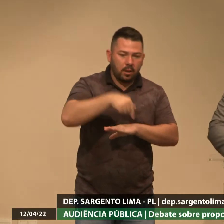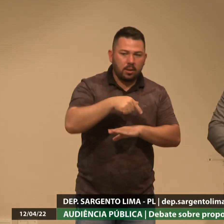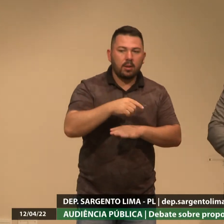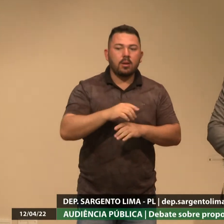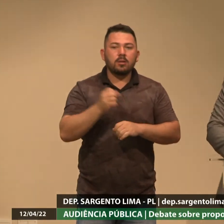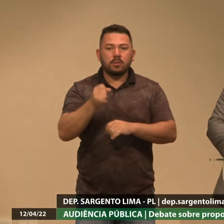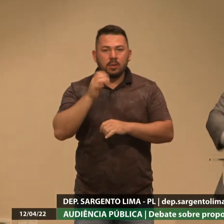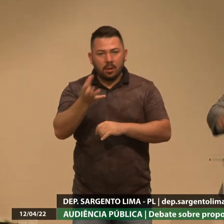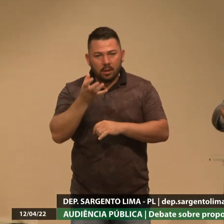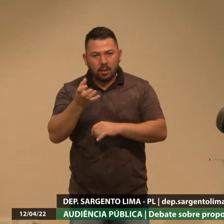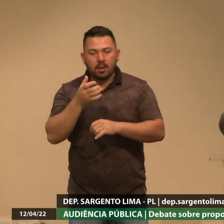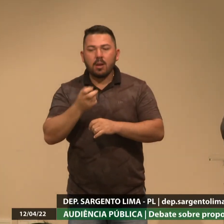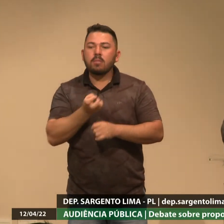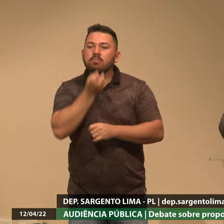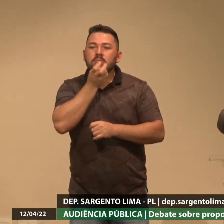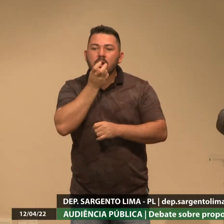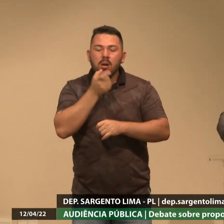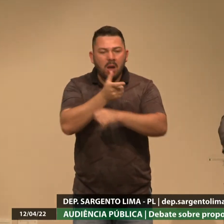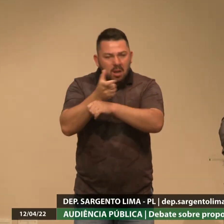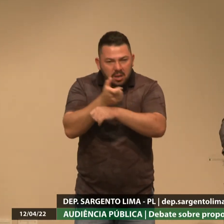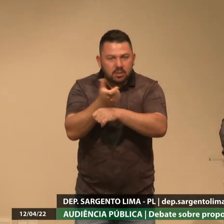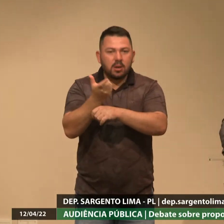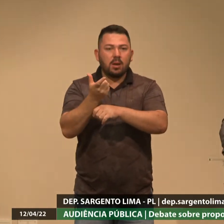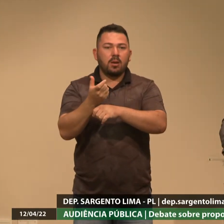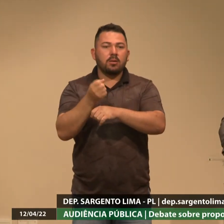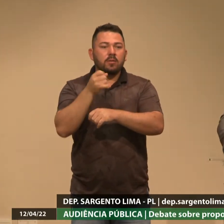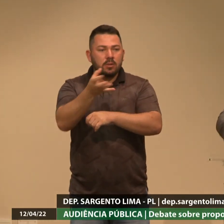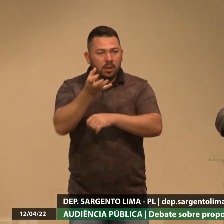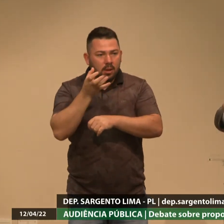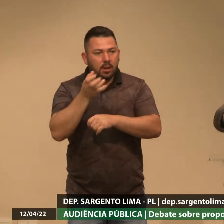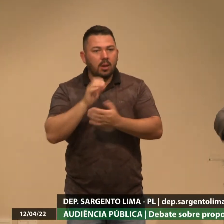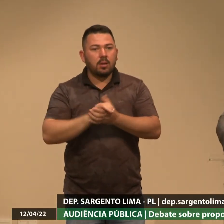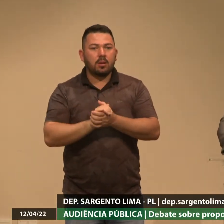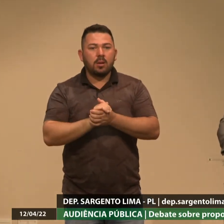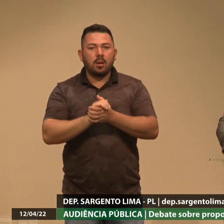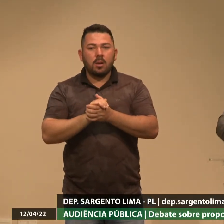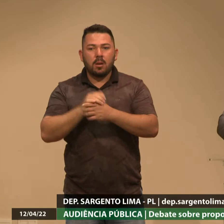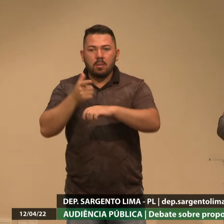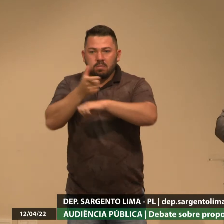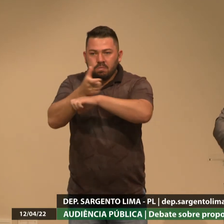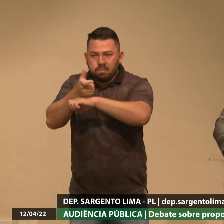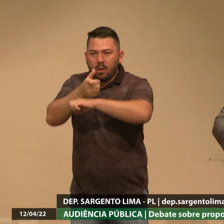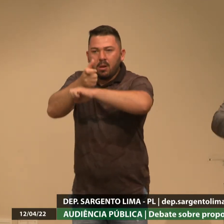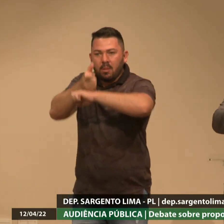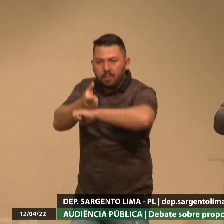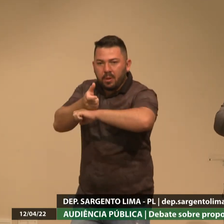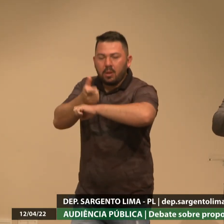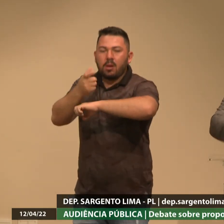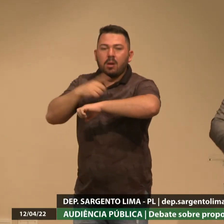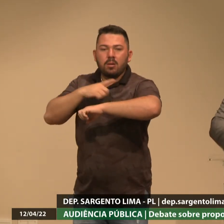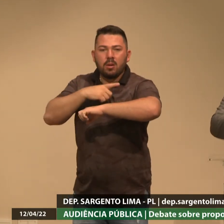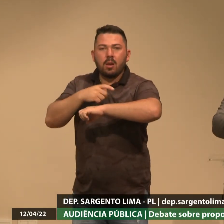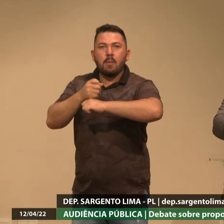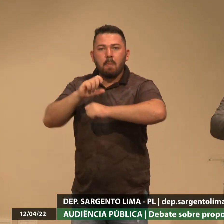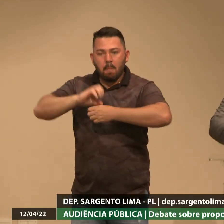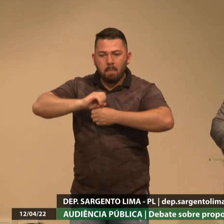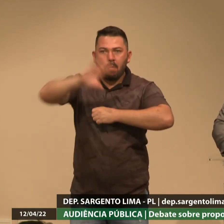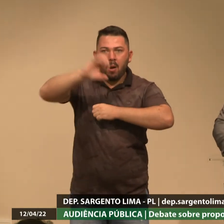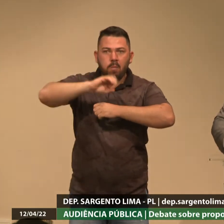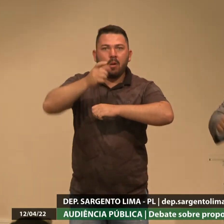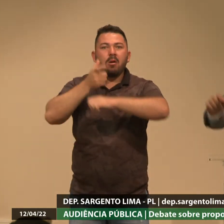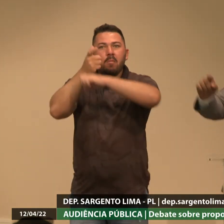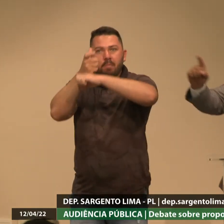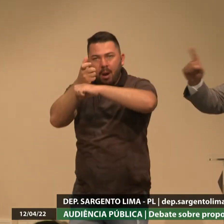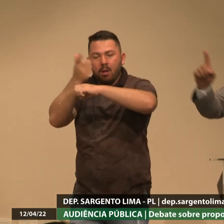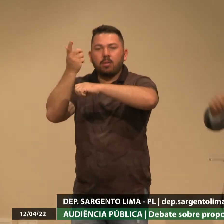caçar javali Esse é o lugar se você quiser dentro do Estado de Santa Catarina a tirar de tiro apoiado aqui tem tenho tiro ao Prato tem